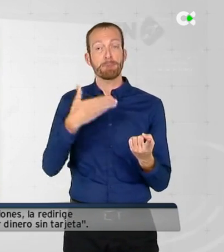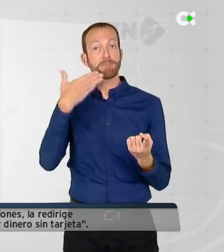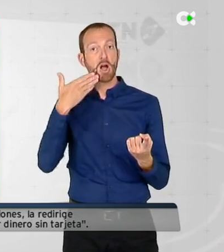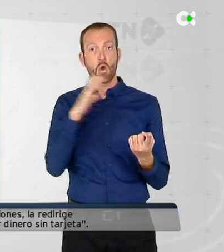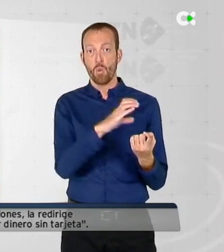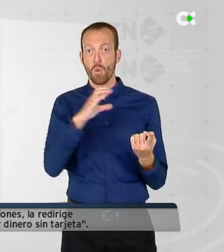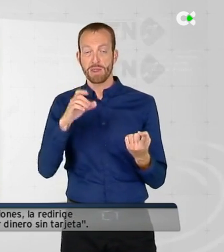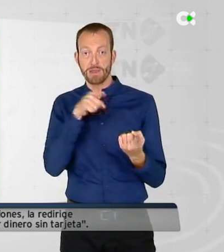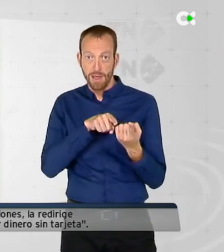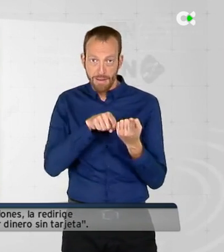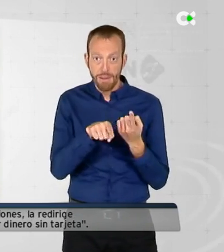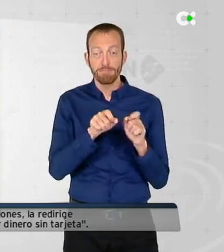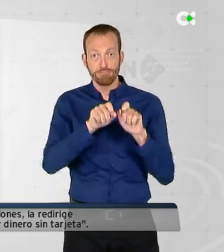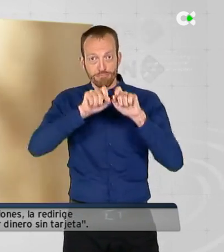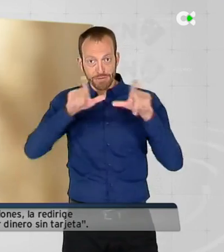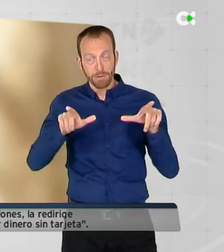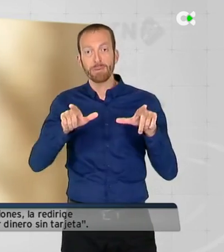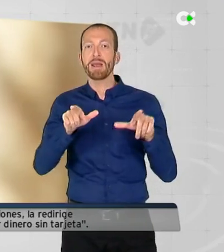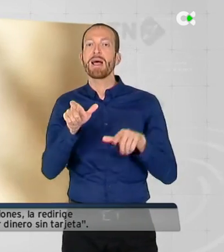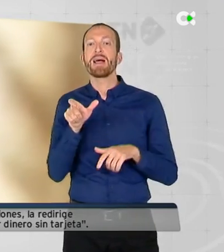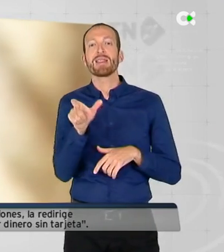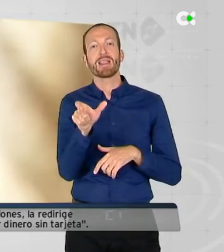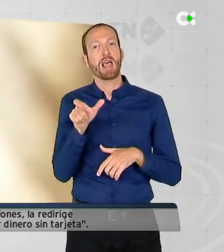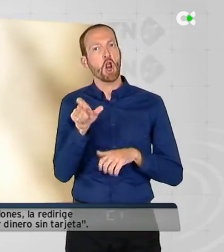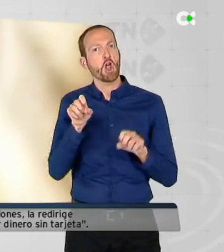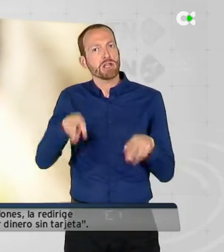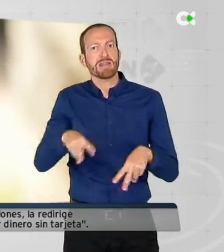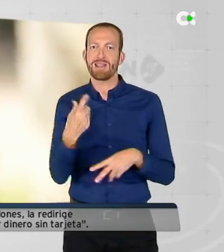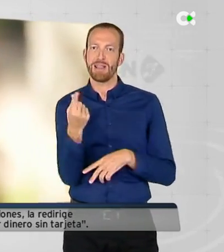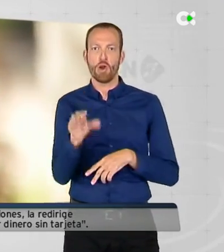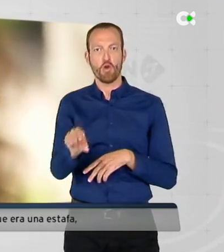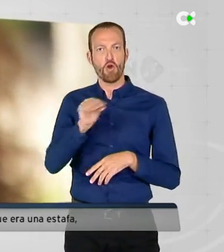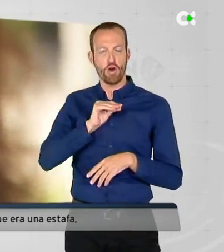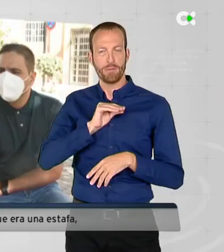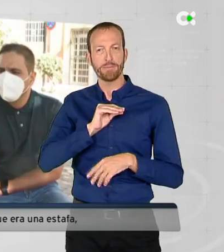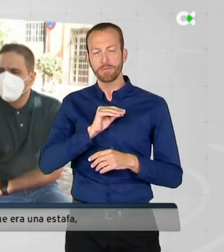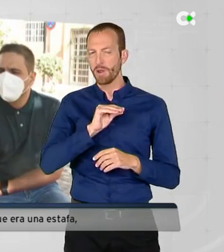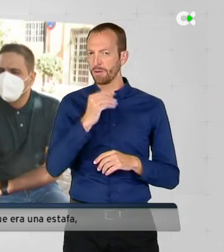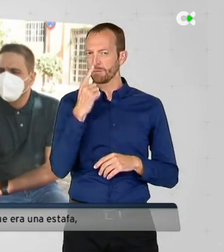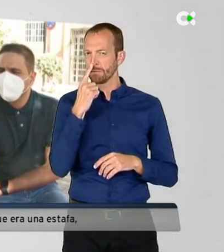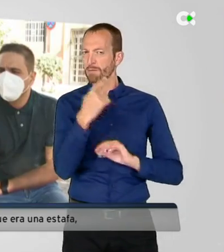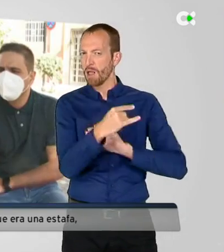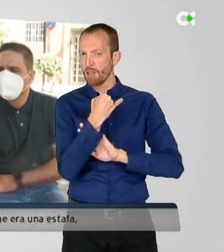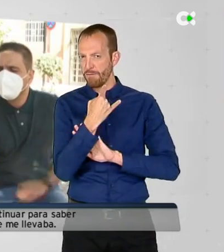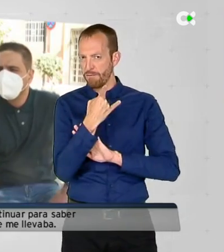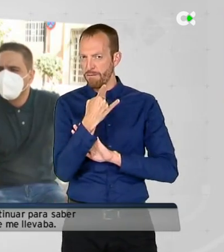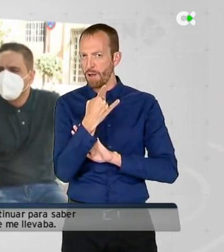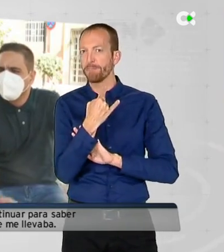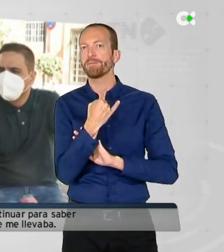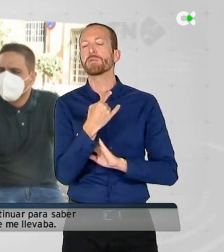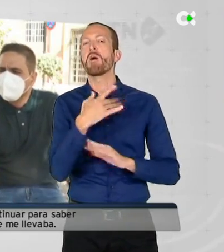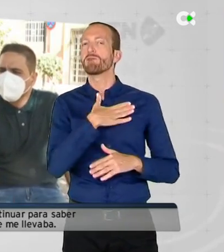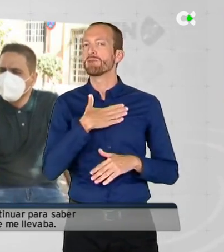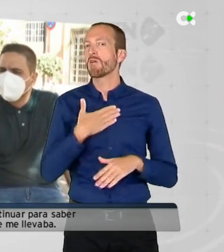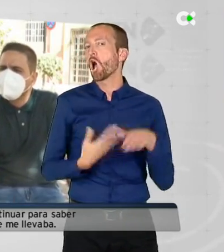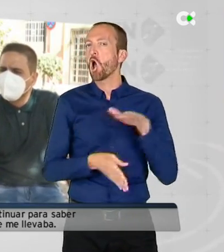Con sus indicaciones la redirige a la sección sacar dinero sin tarjeta. Me imaginaba que era una estafa. Entonces yo lo que sí quise